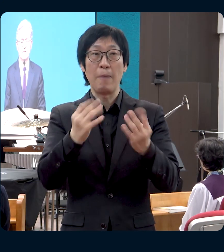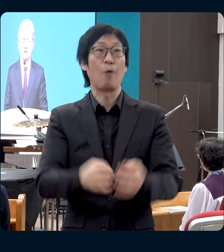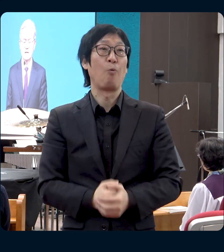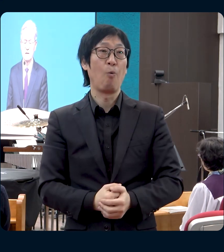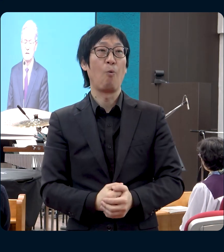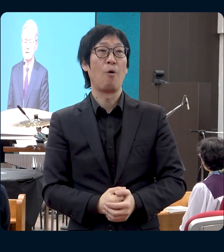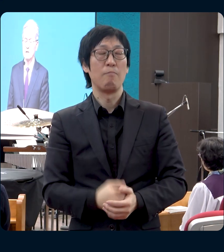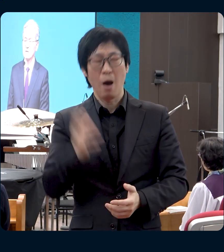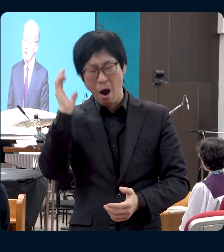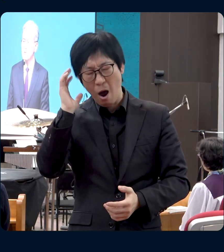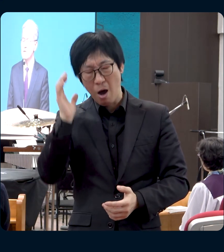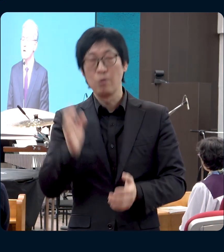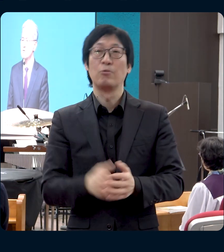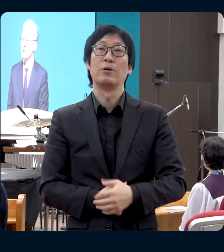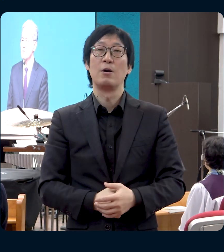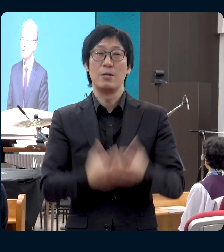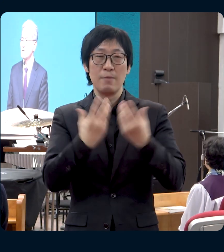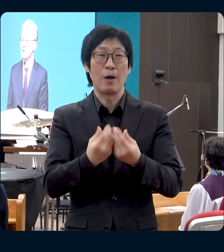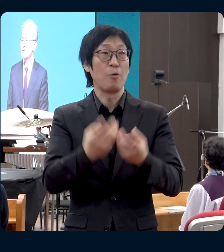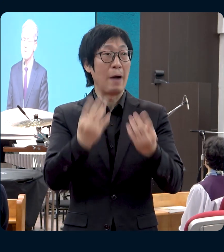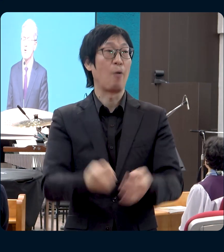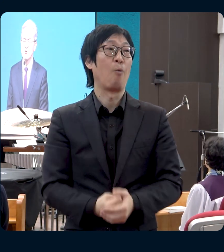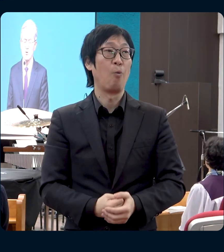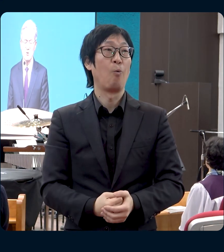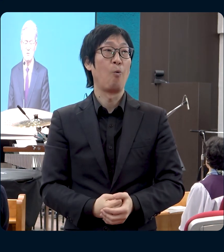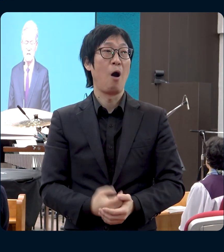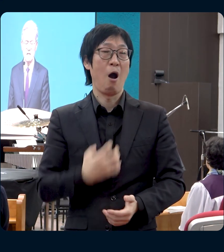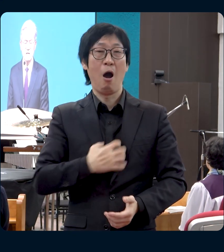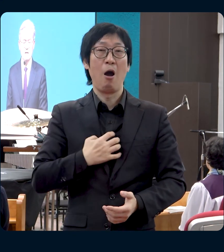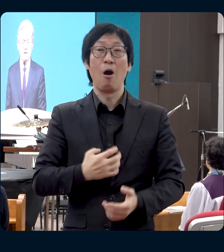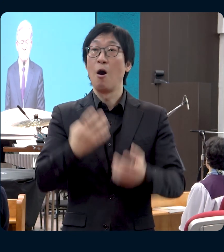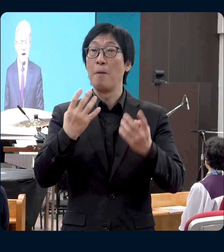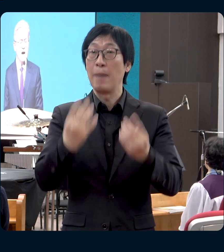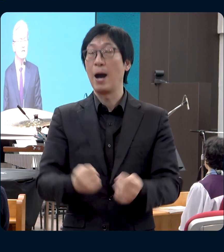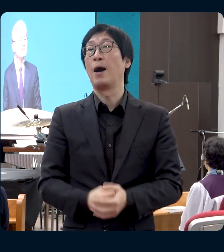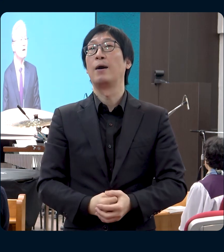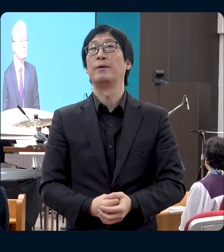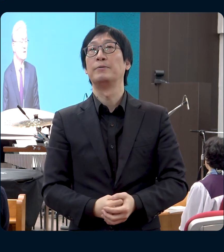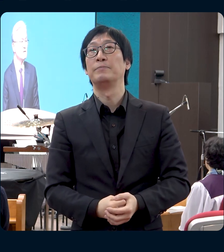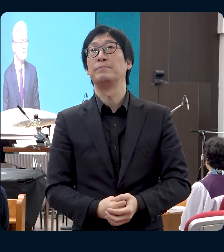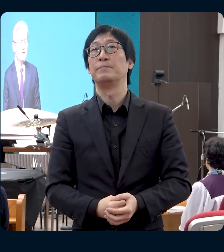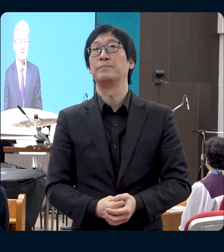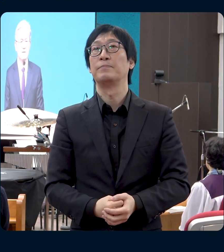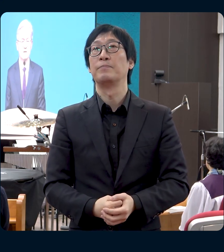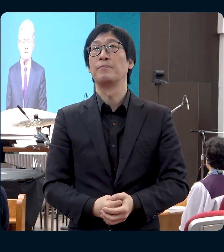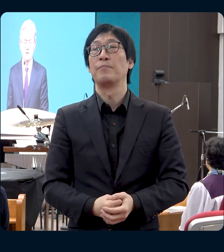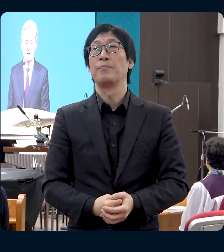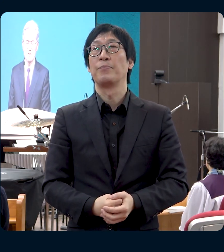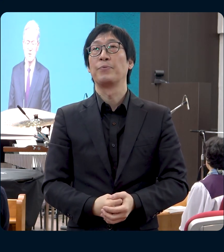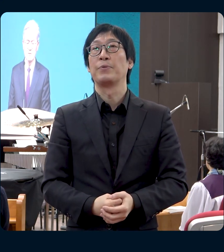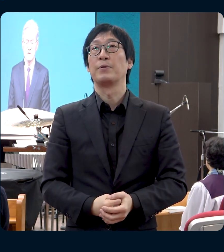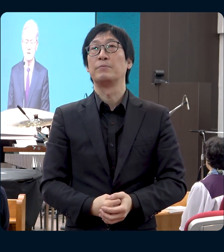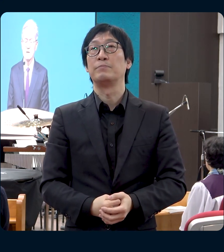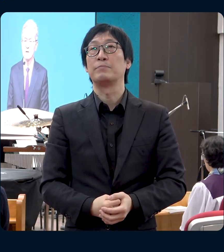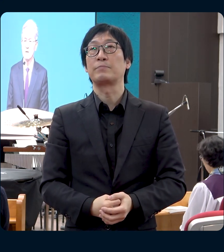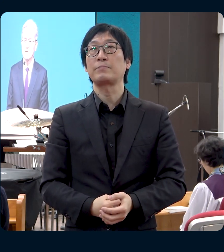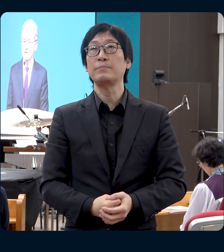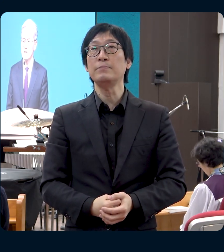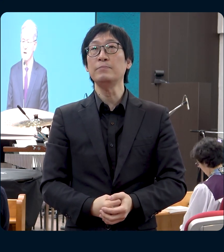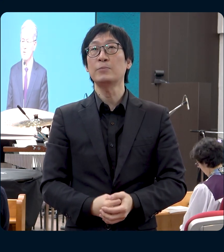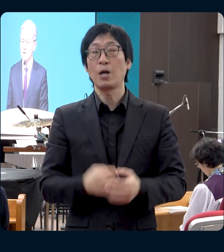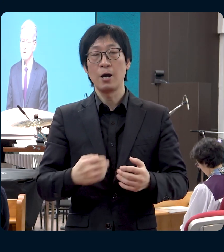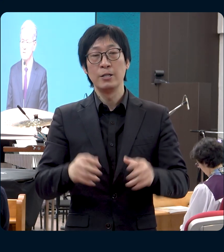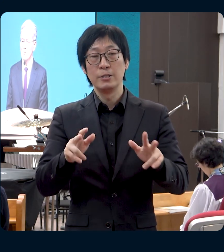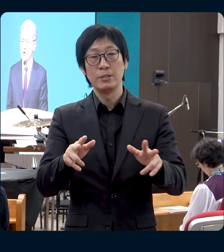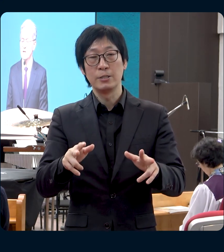없고요. 너무 실망스럽고 정말 걱정스러운 일이 많이 일어나고 있기 때문에 저는 이